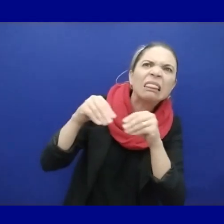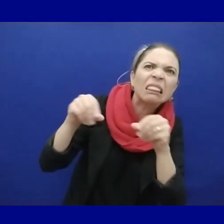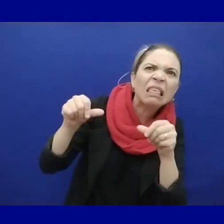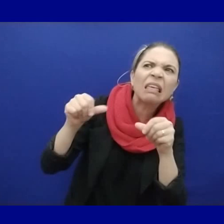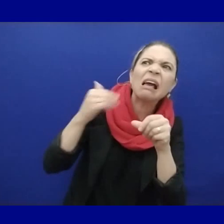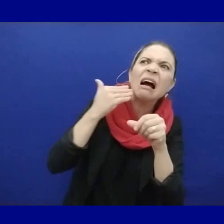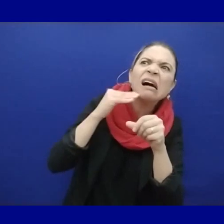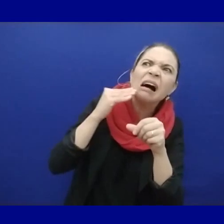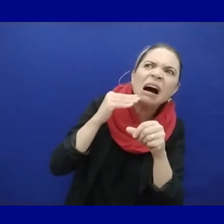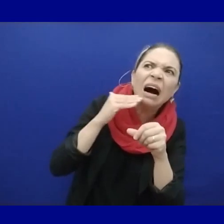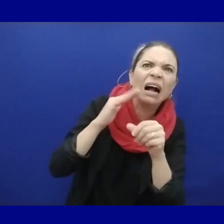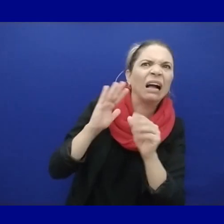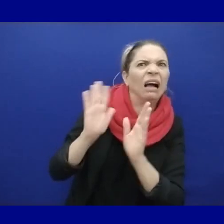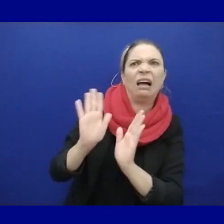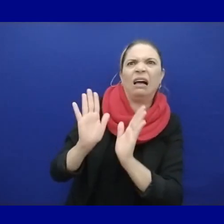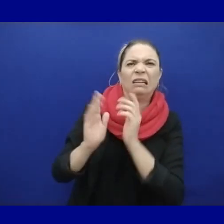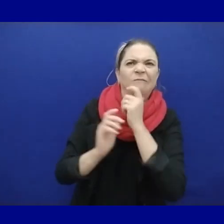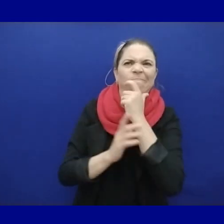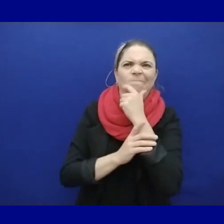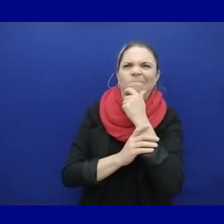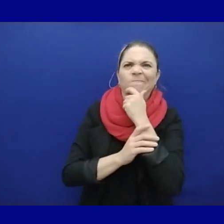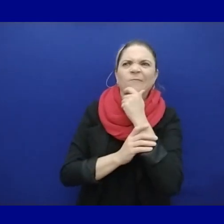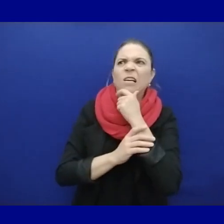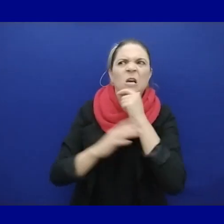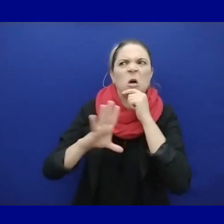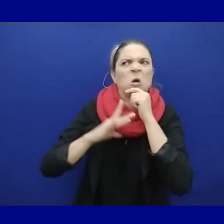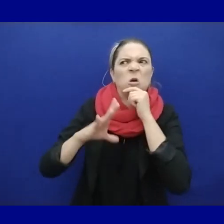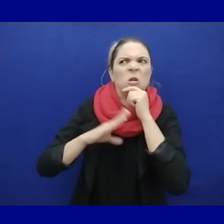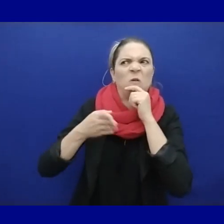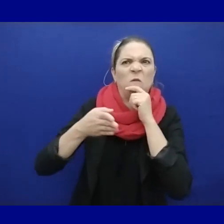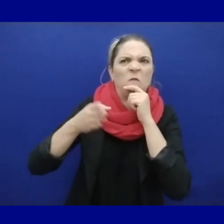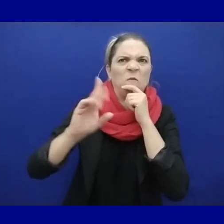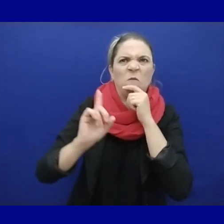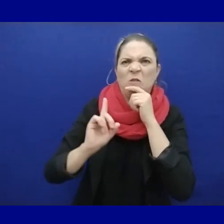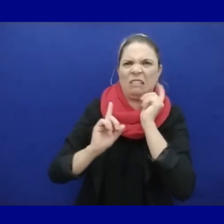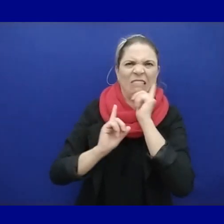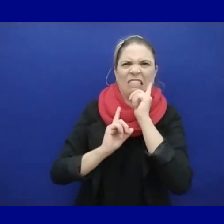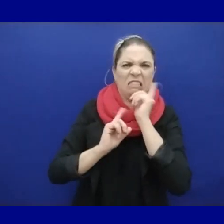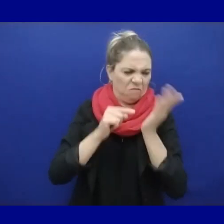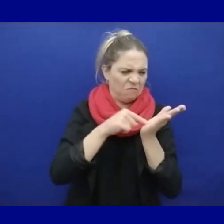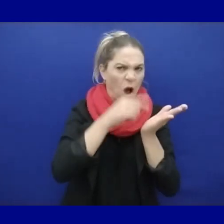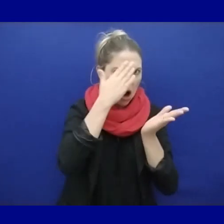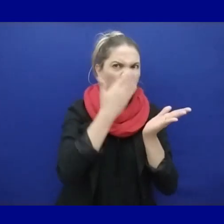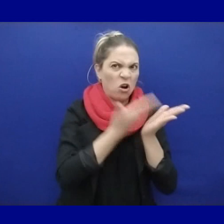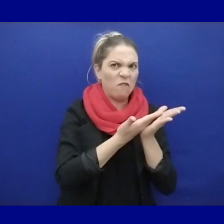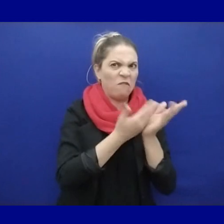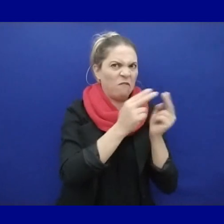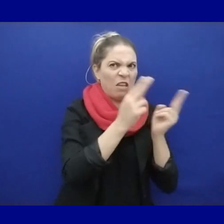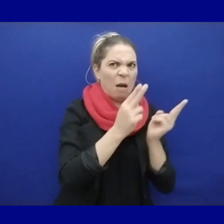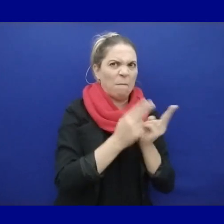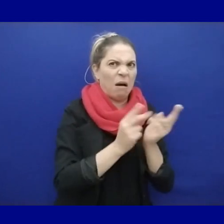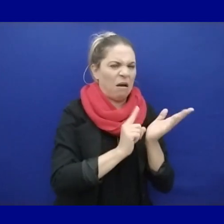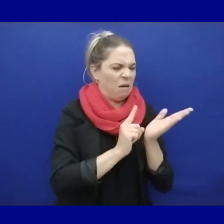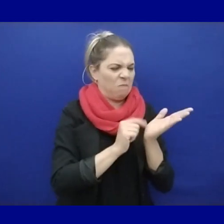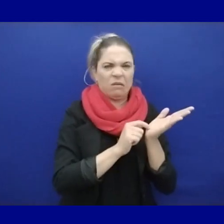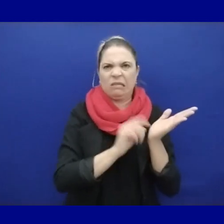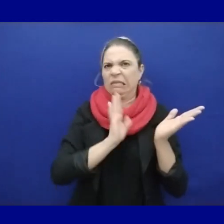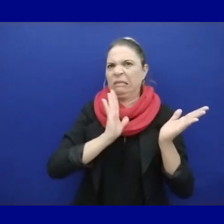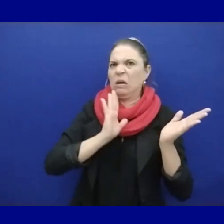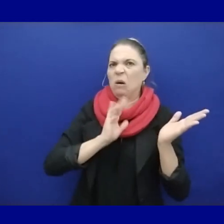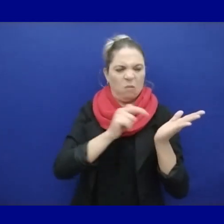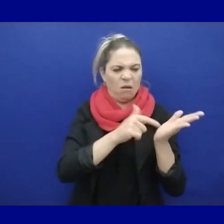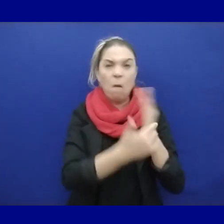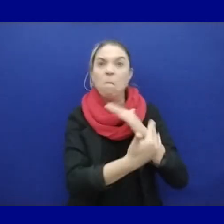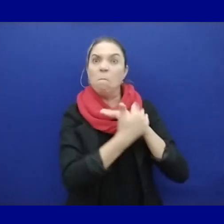parecia muito ruim. Ele não estava disposto a enfrentar aquele momento de estrada esburacada,